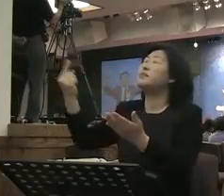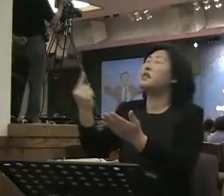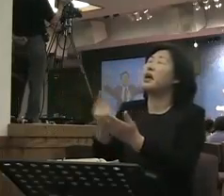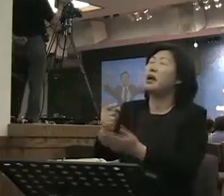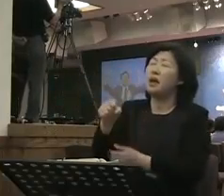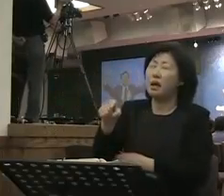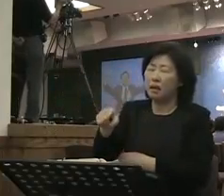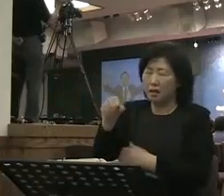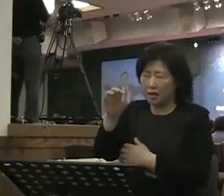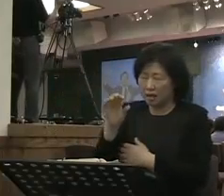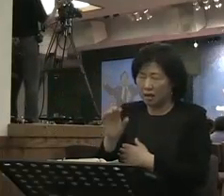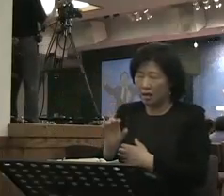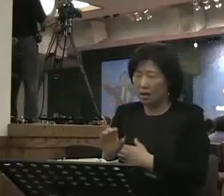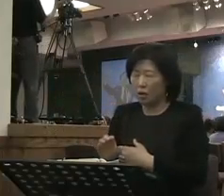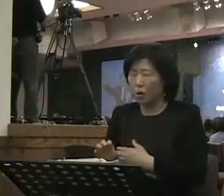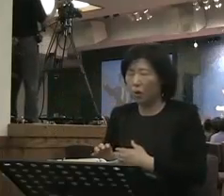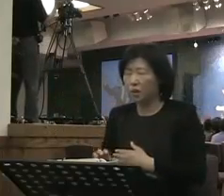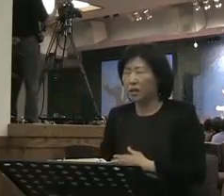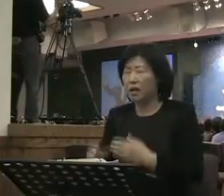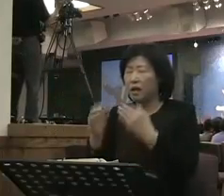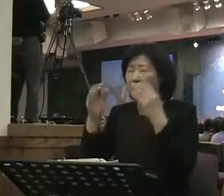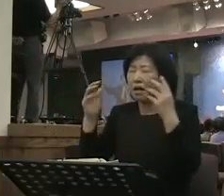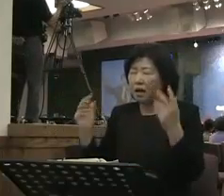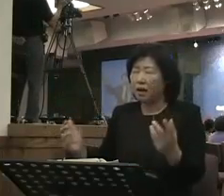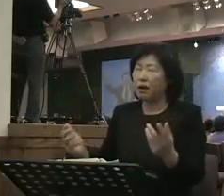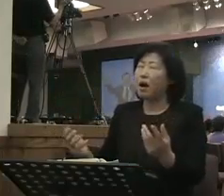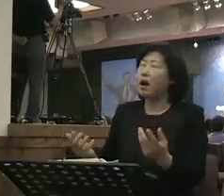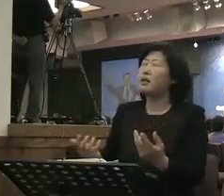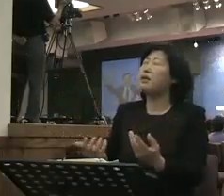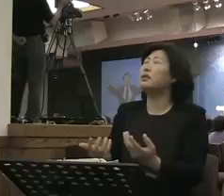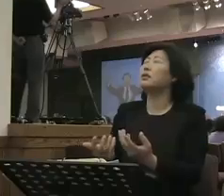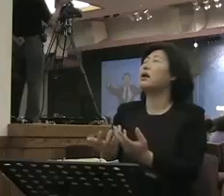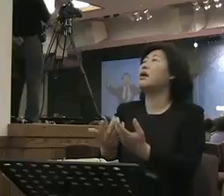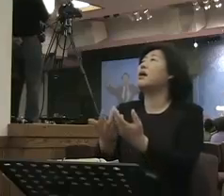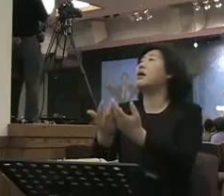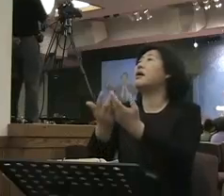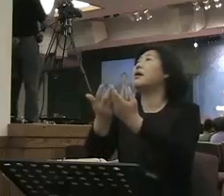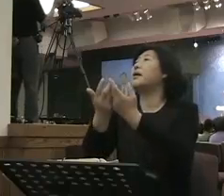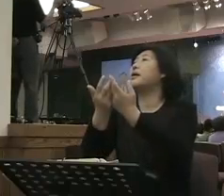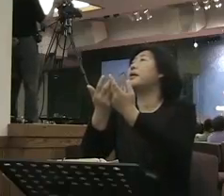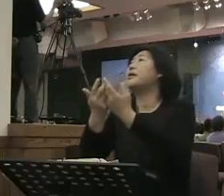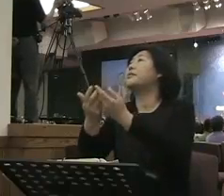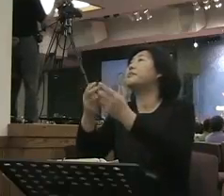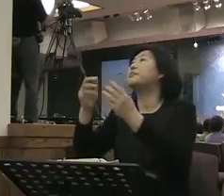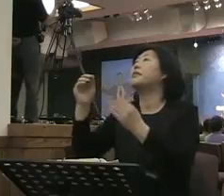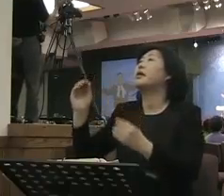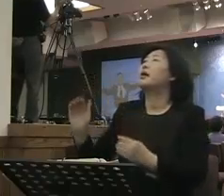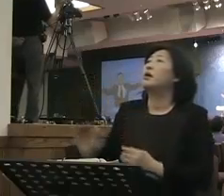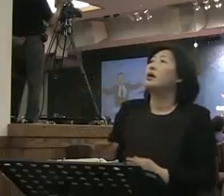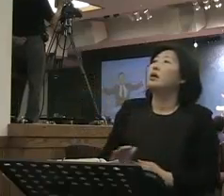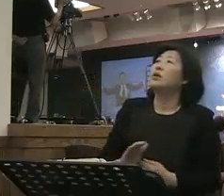주의 임재 이곳에 가득해 예수